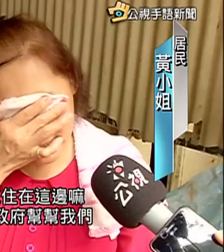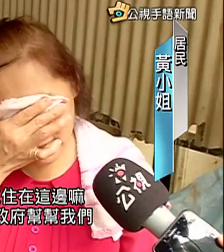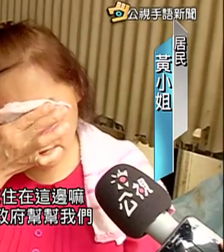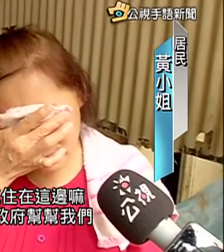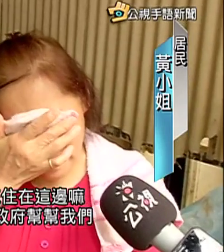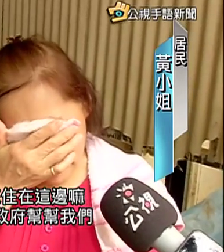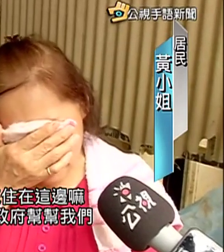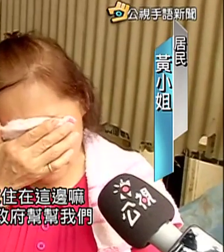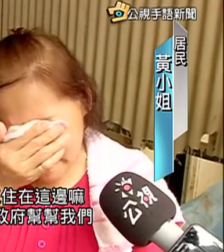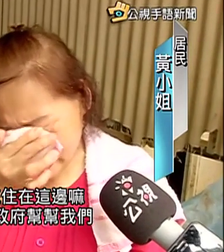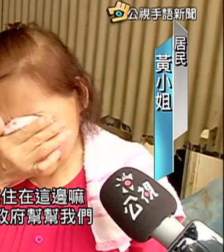政府帮忙我们。